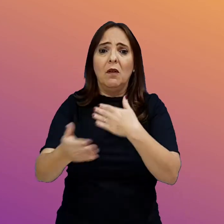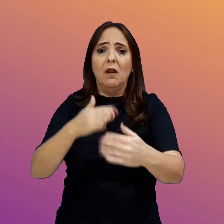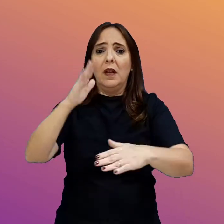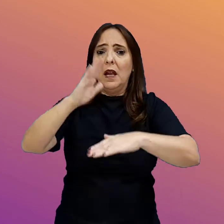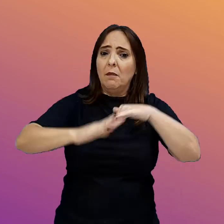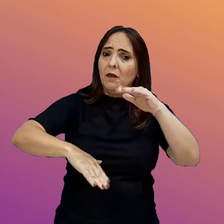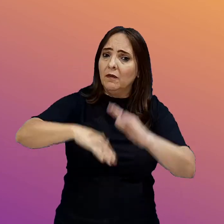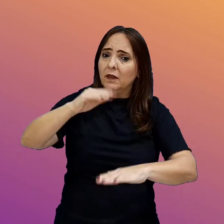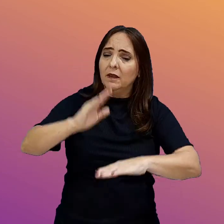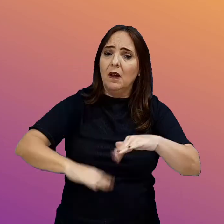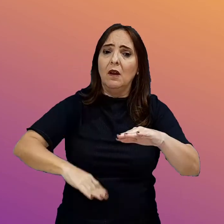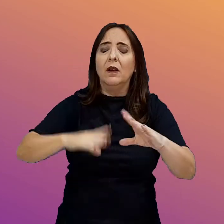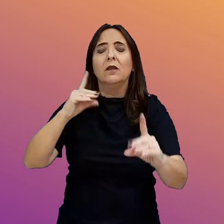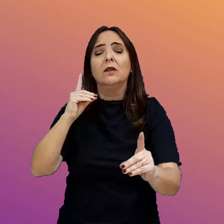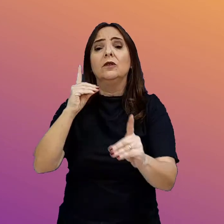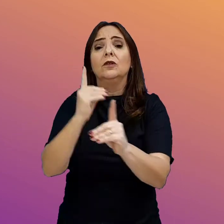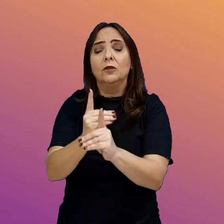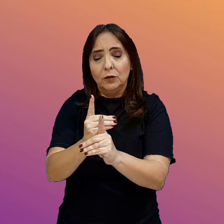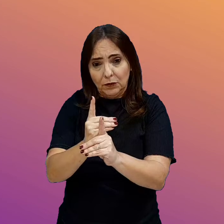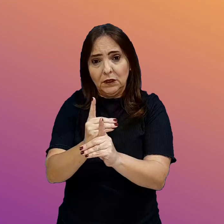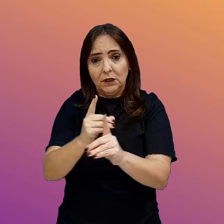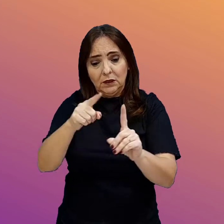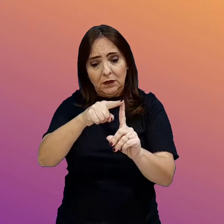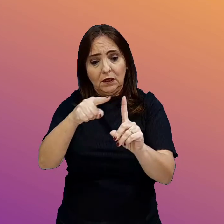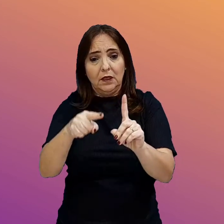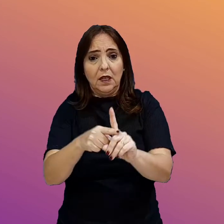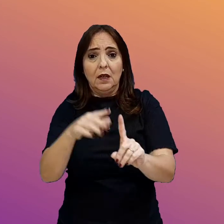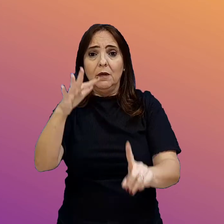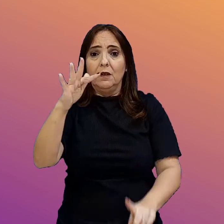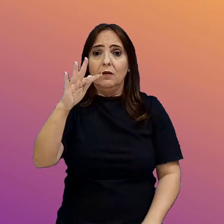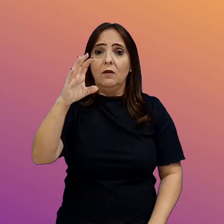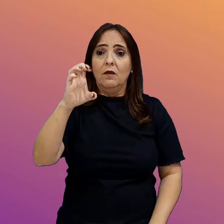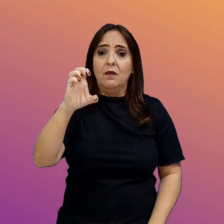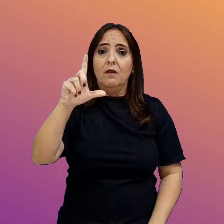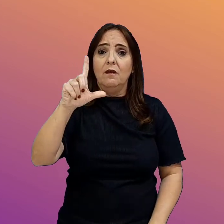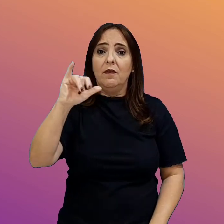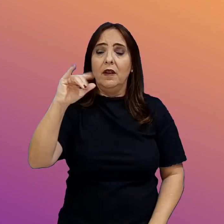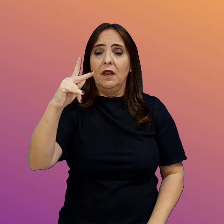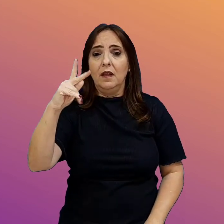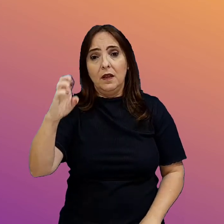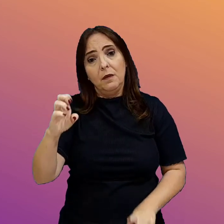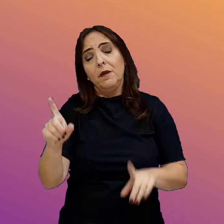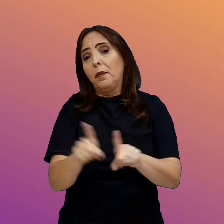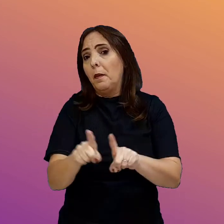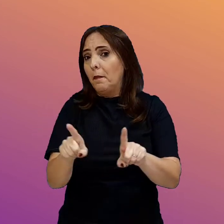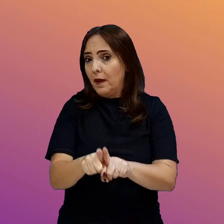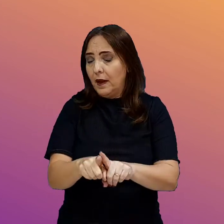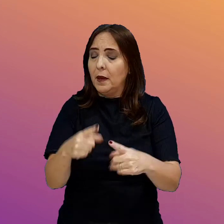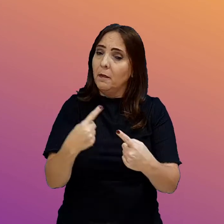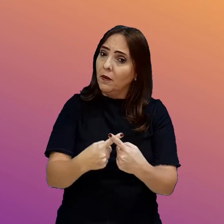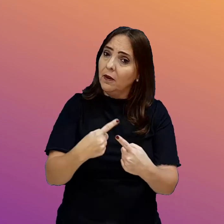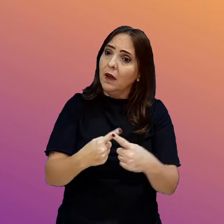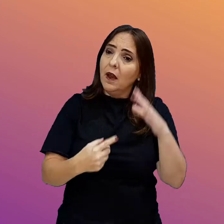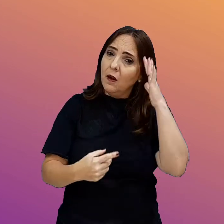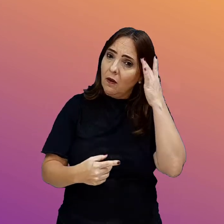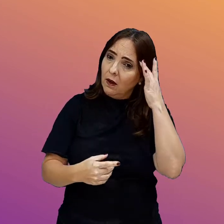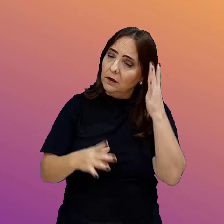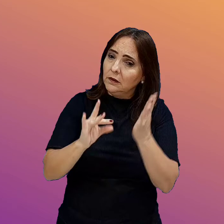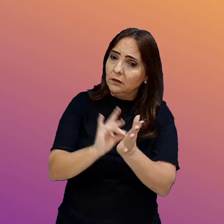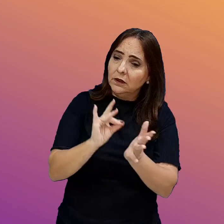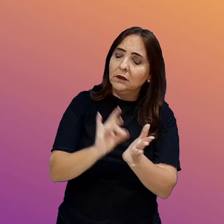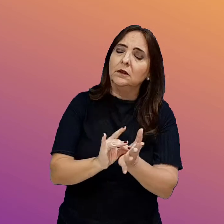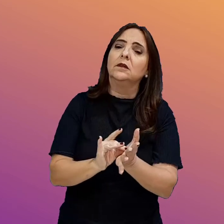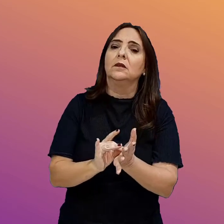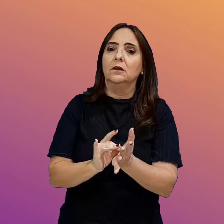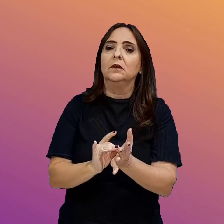escolher. E quando eu descobri que eu estava grávida do Felipe, eu fiz a mesma coisa, porque eu tenho para mim exatamente